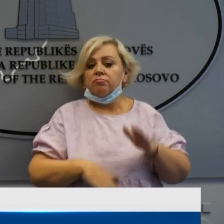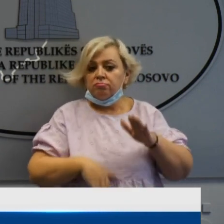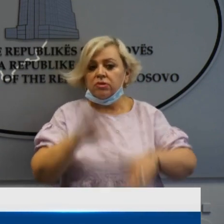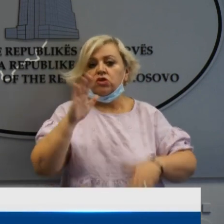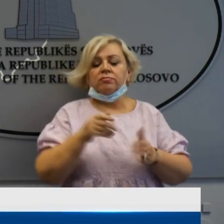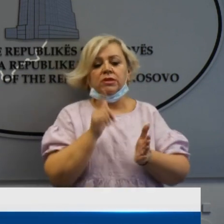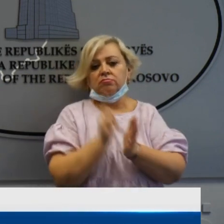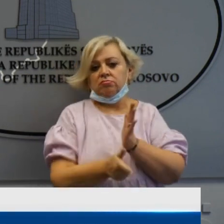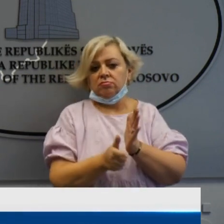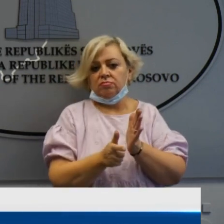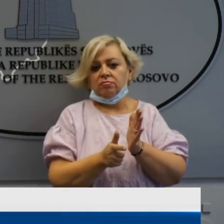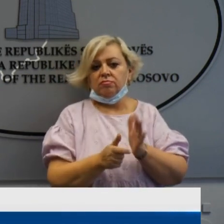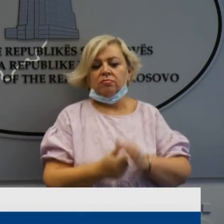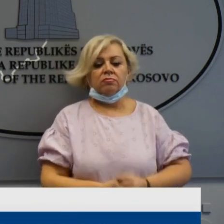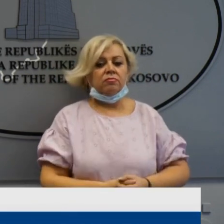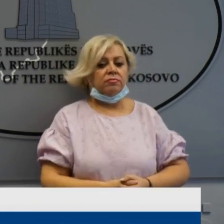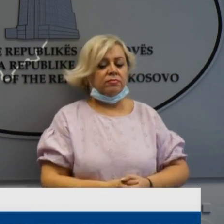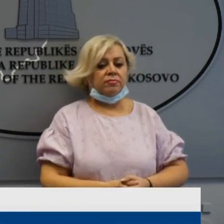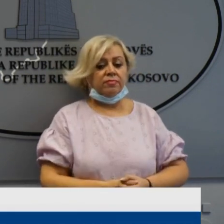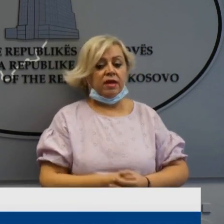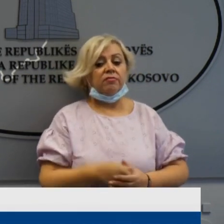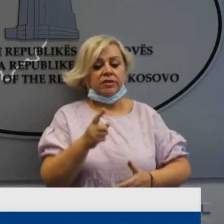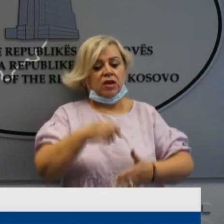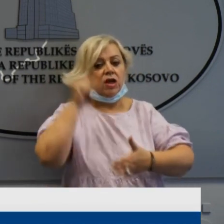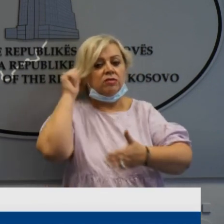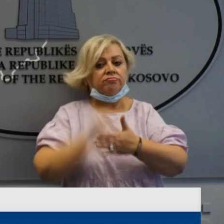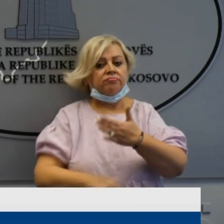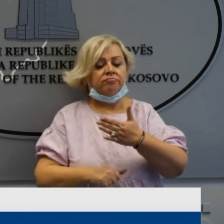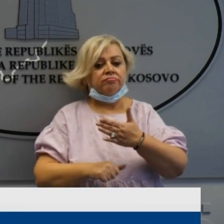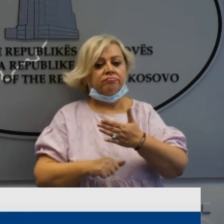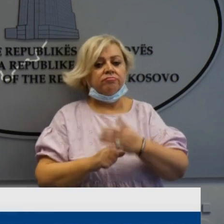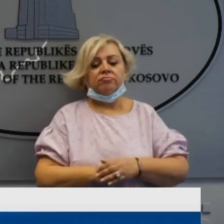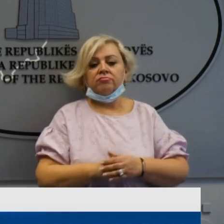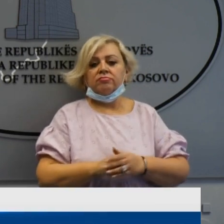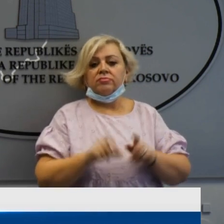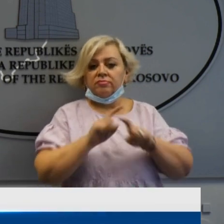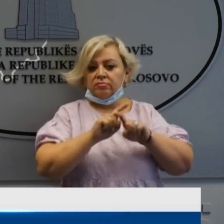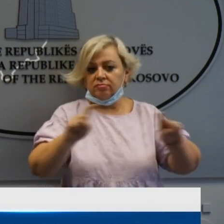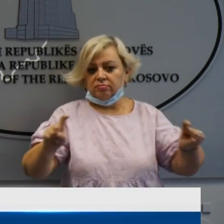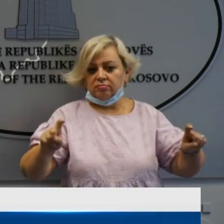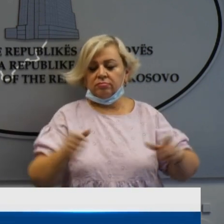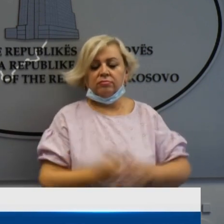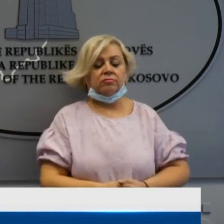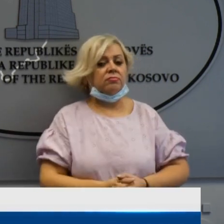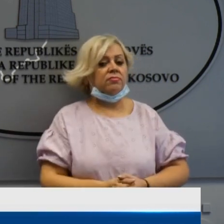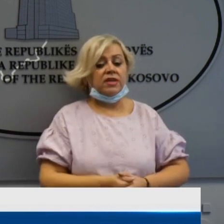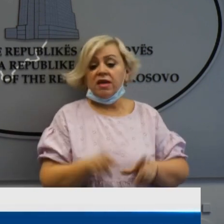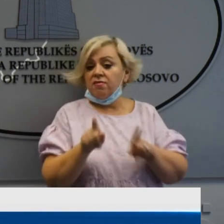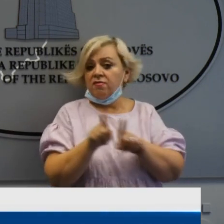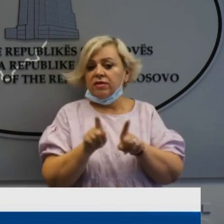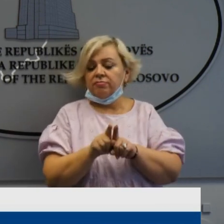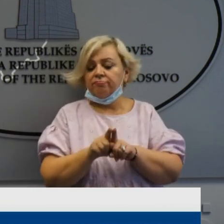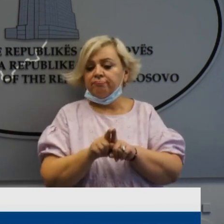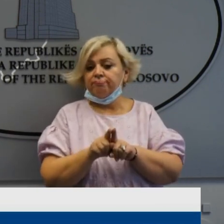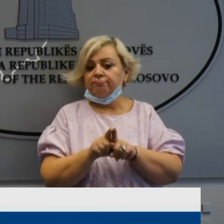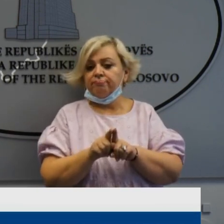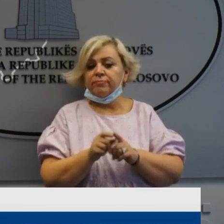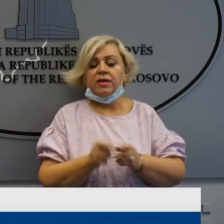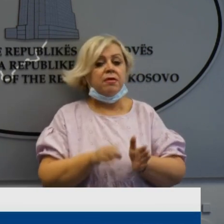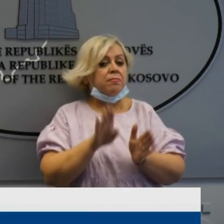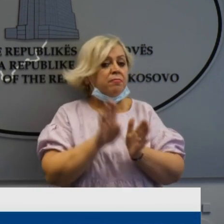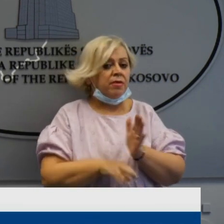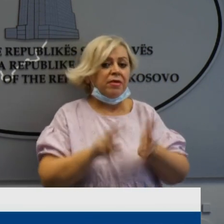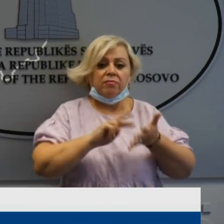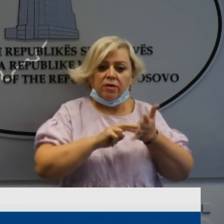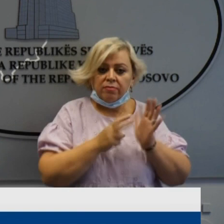dhe sa më shpejt. Vetëm kjo parandalon val të reja të pandemisë. E vetëm ashtu do të kemi më pak